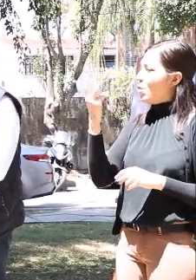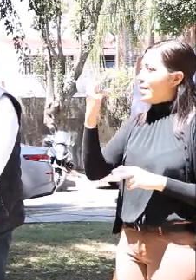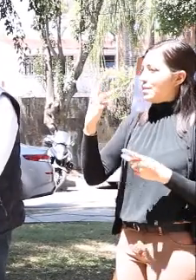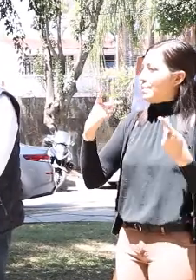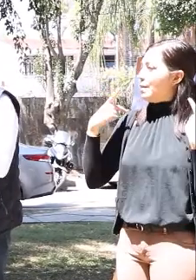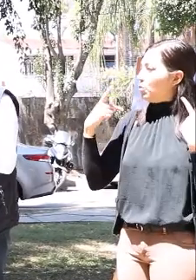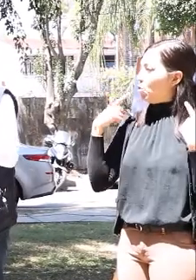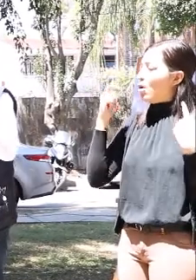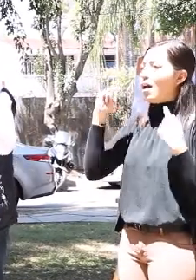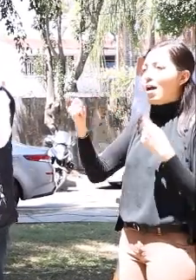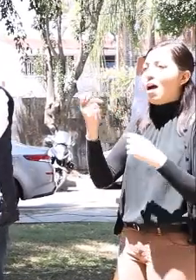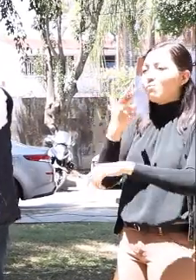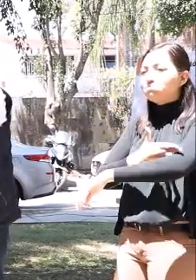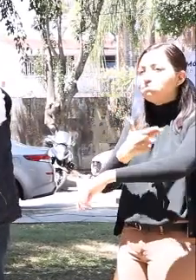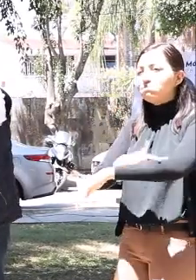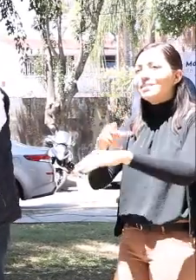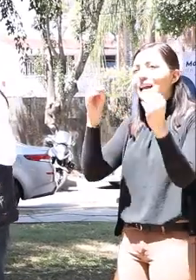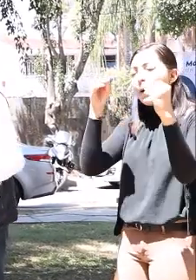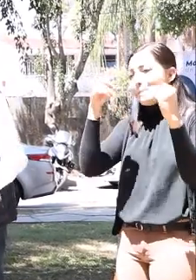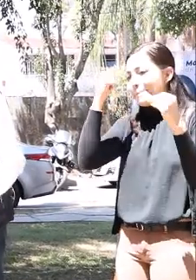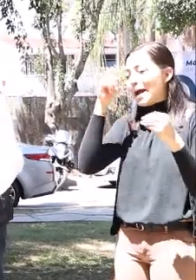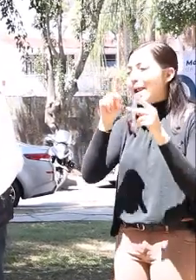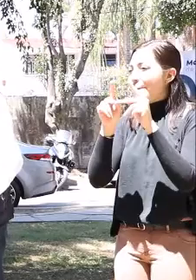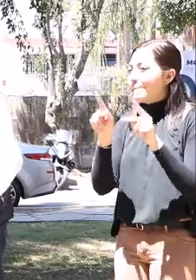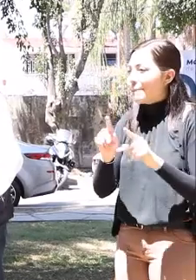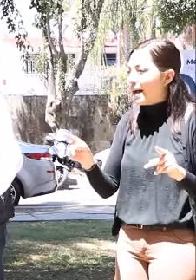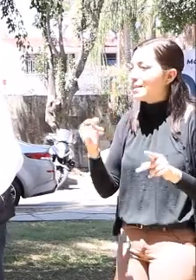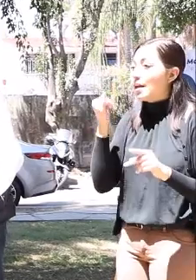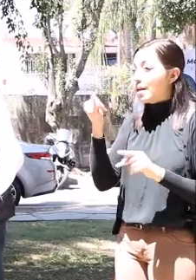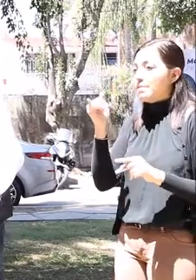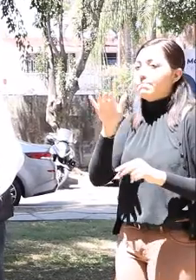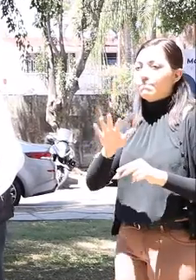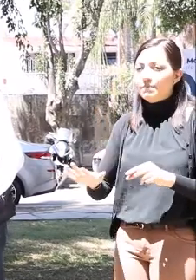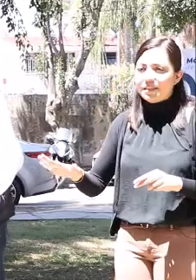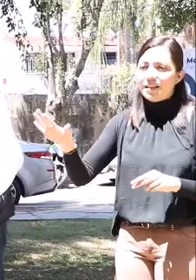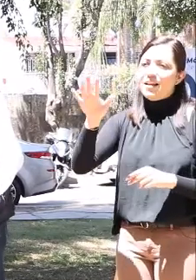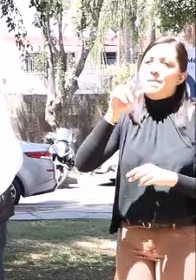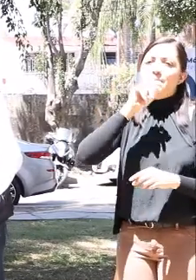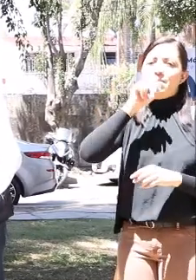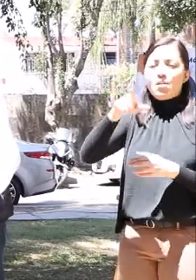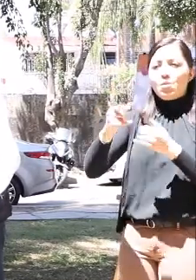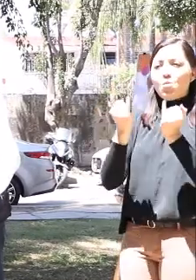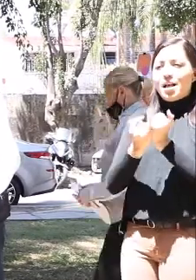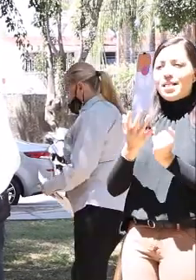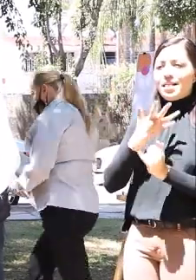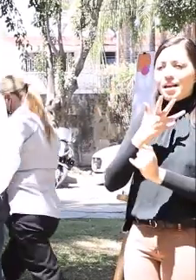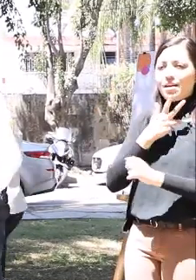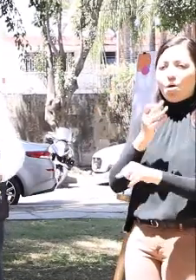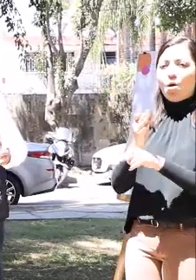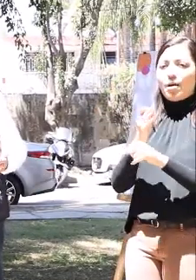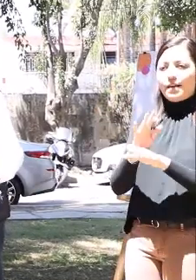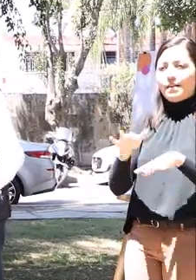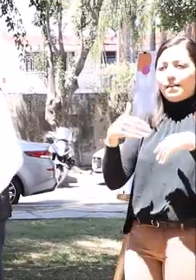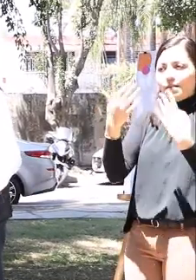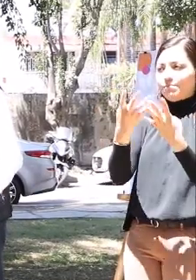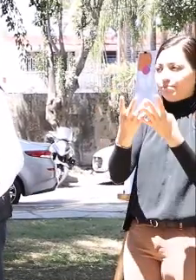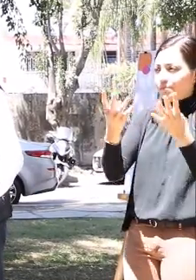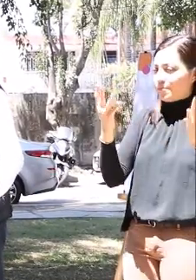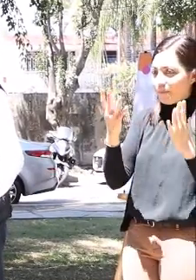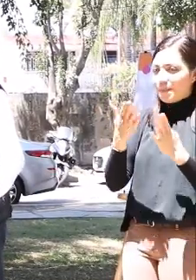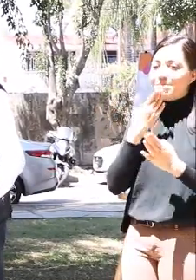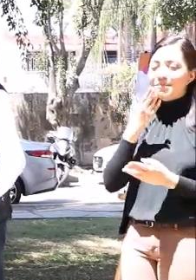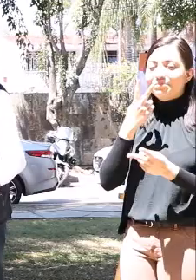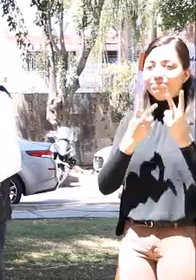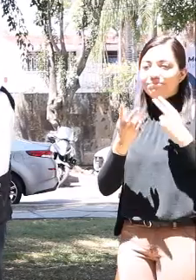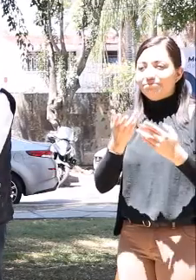que nos acompañan en el presidium, y a varios de los gestores de paz que nos acompañan también acá en el auditorio. Y pues